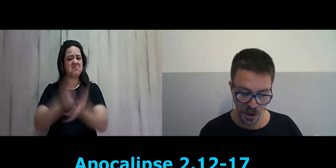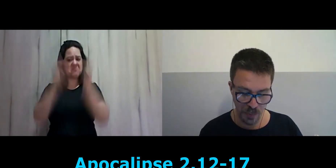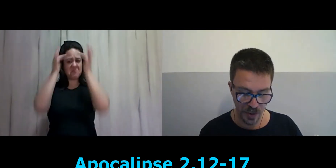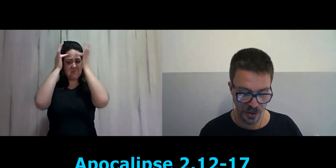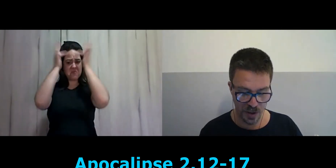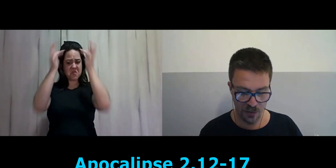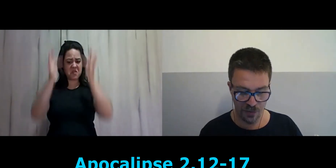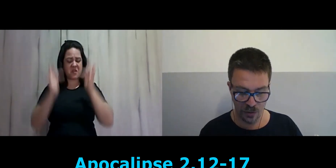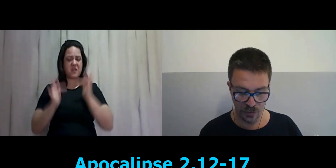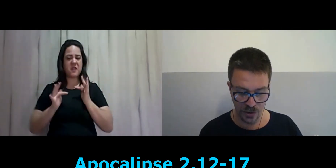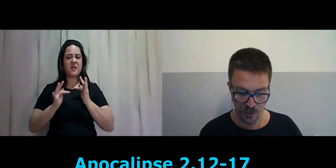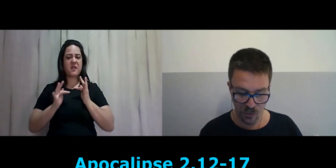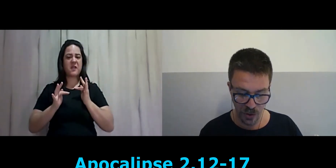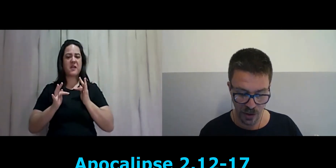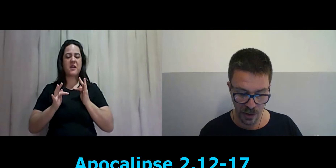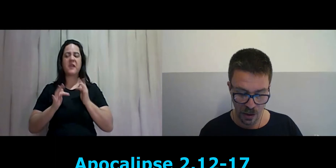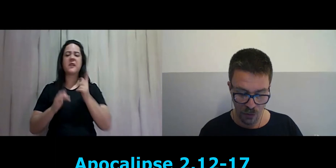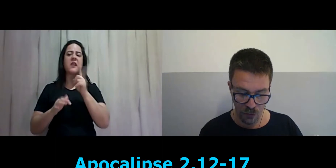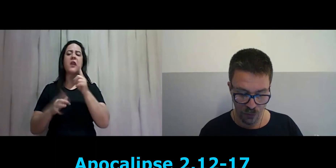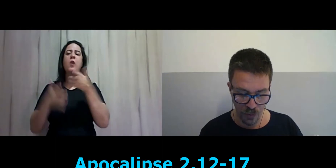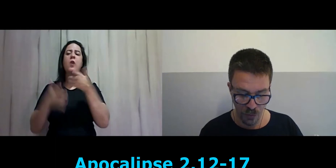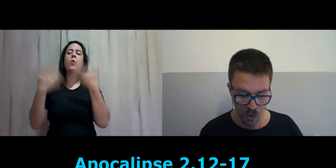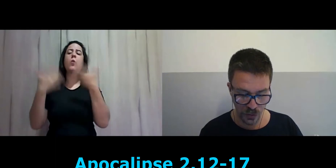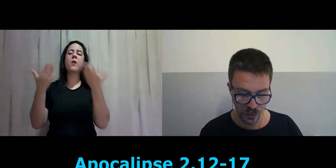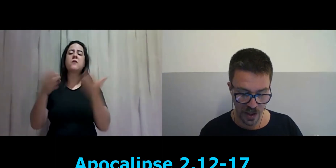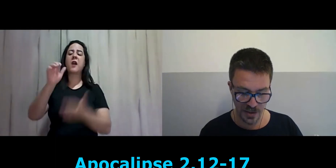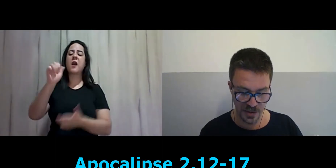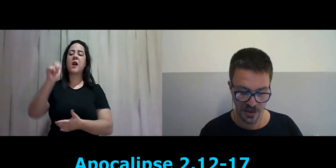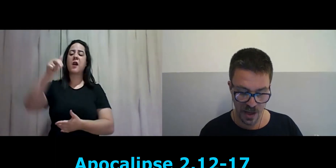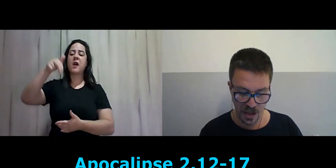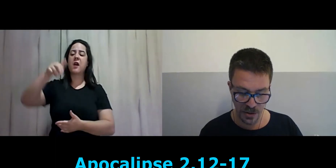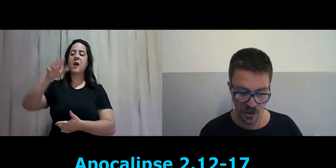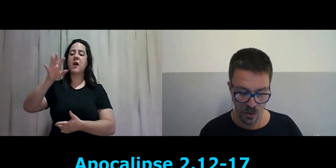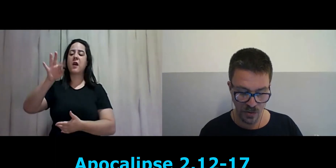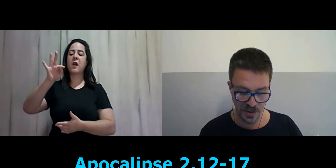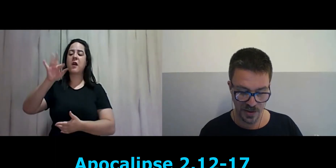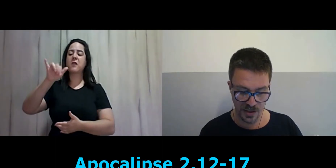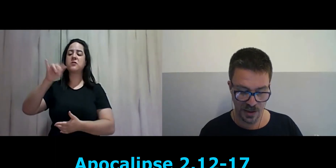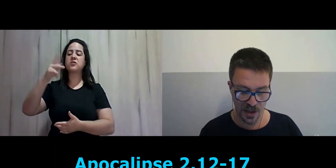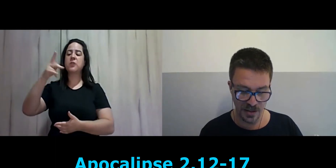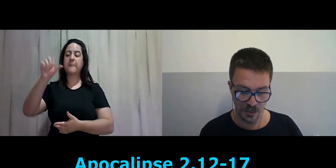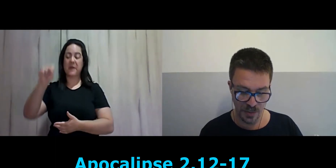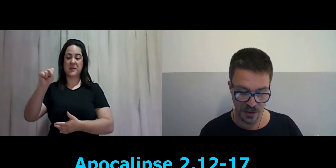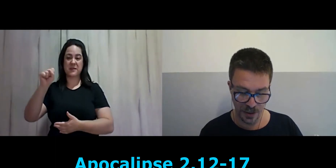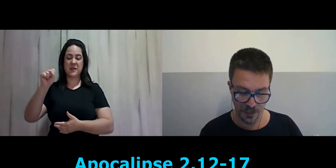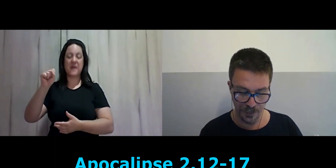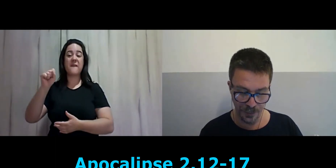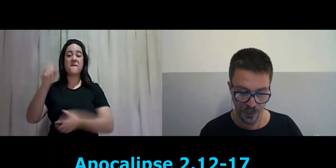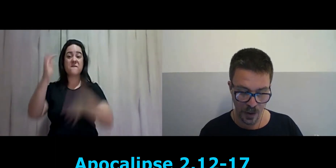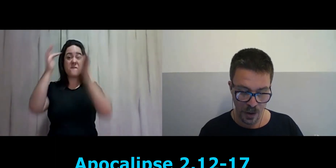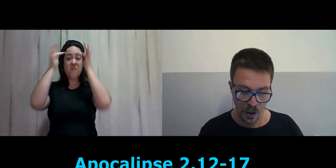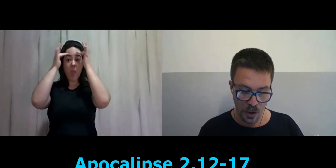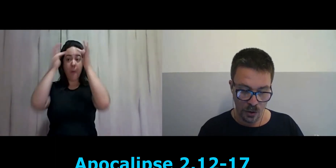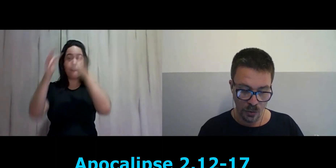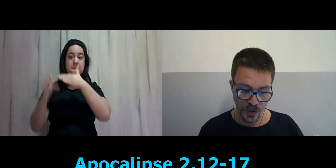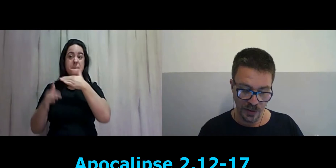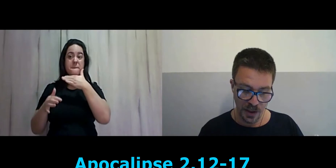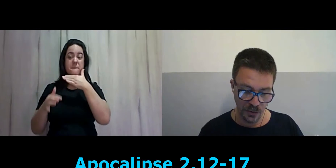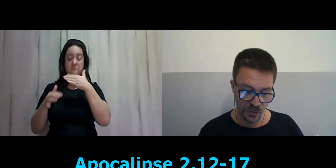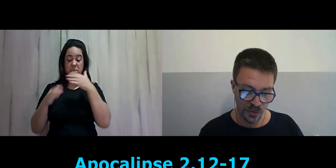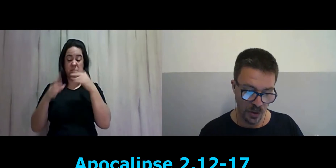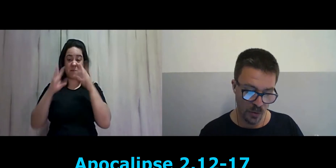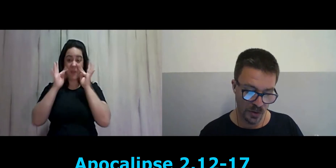quando Antipas, minha fiel testemunha, foi morto nessa cidade onde Satanás habita.